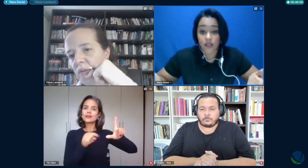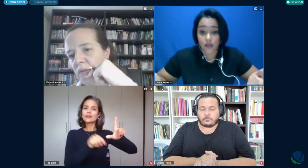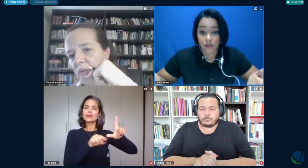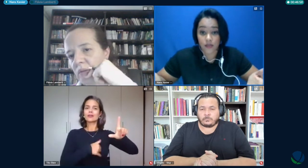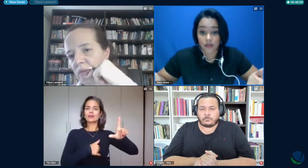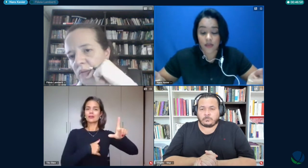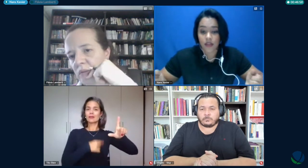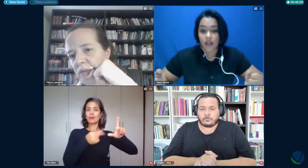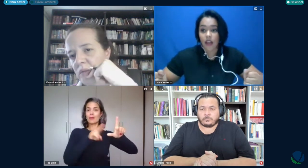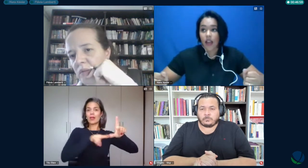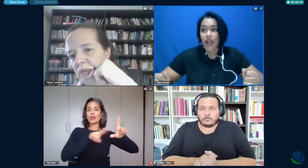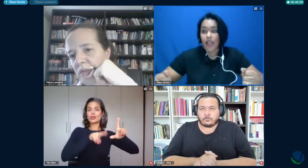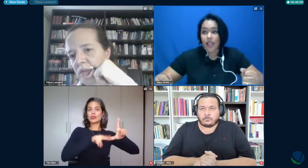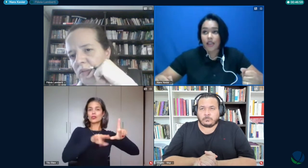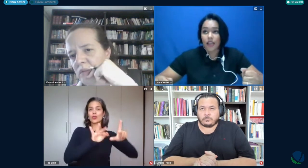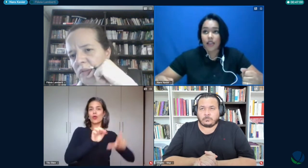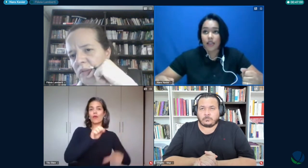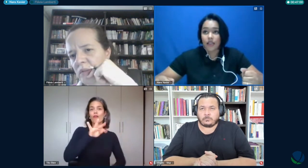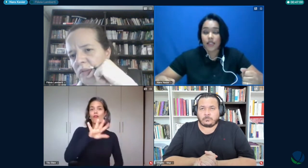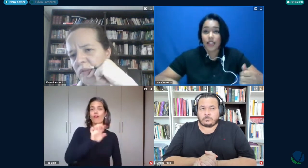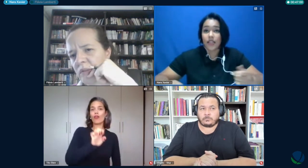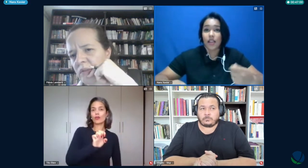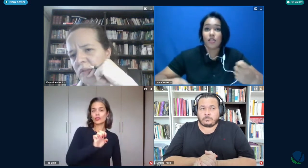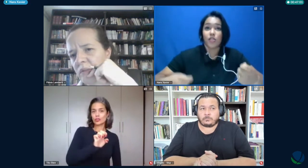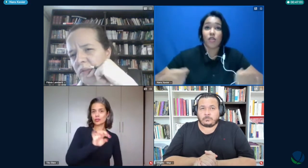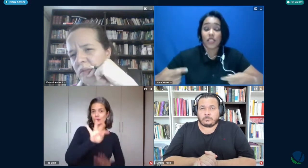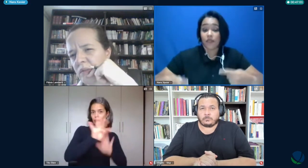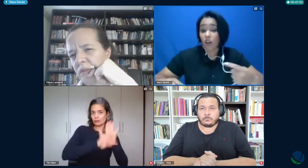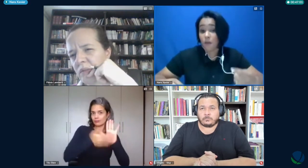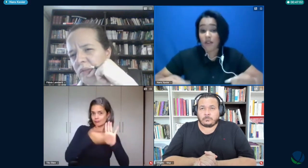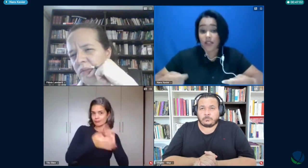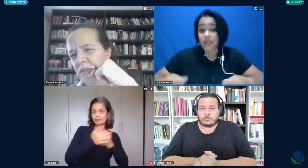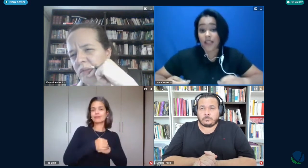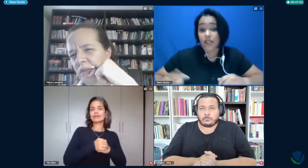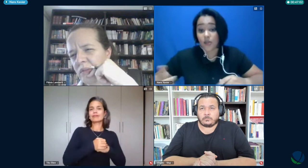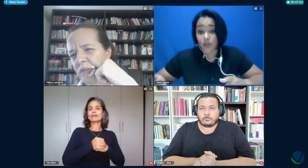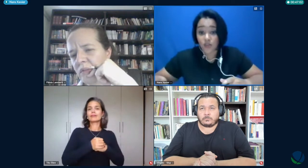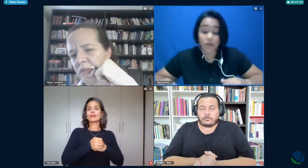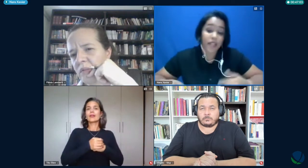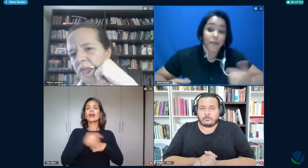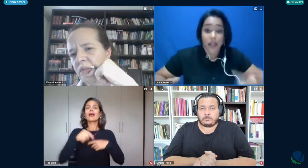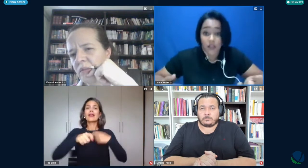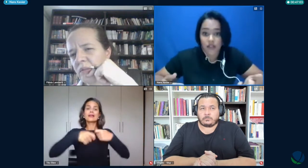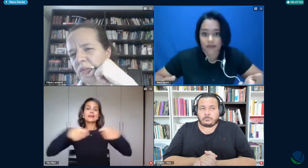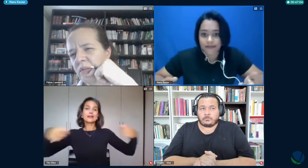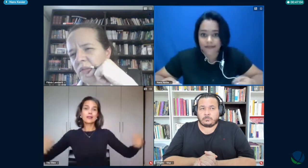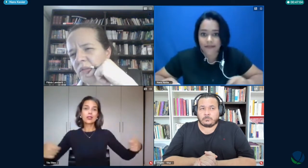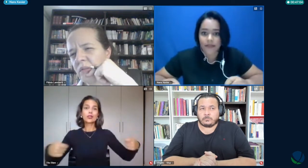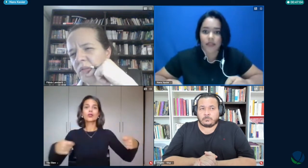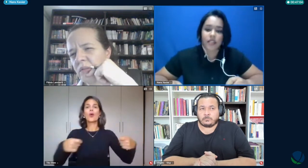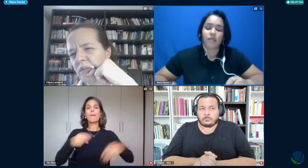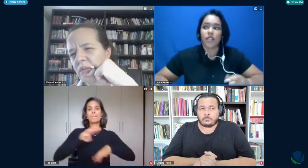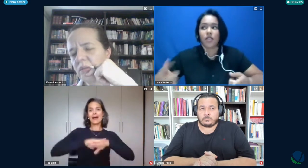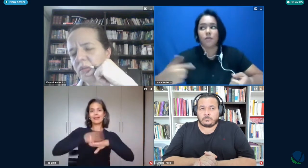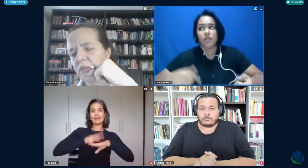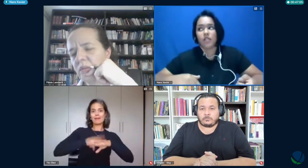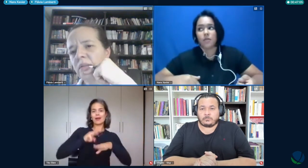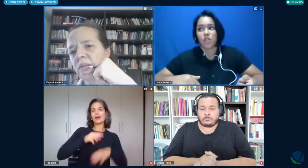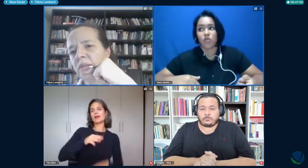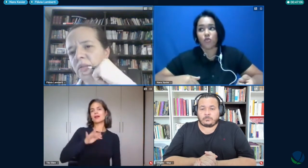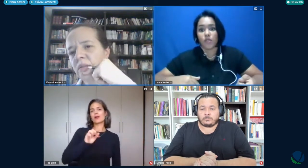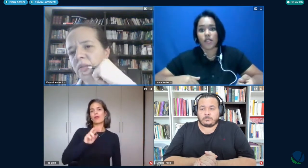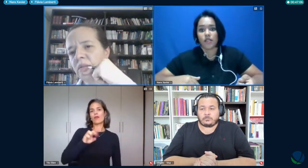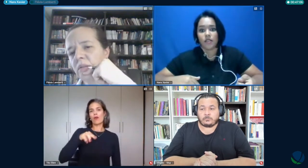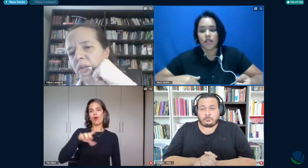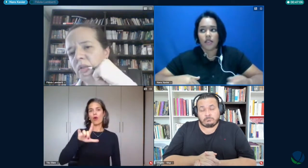do texto. Ah, ele sinalizou as fórmulas das questões de matemática. Então, aqui, isso